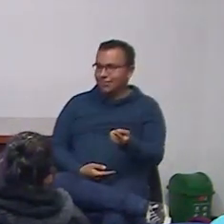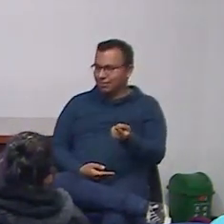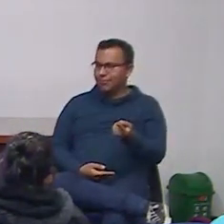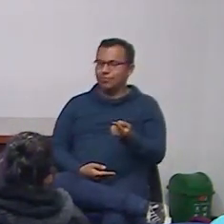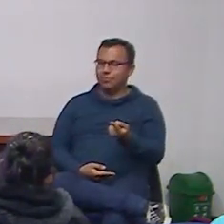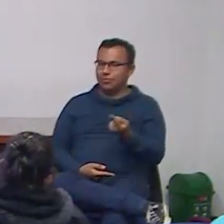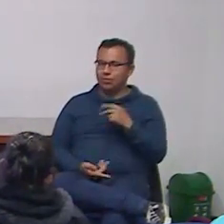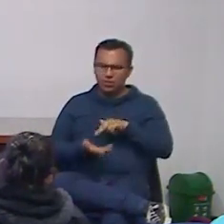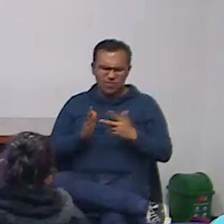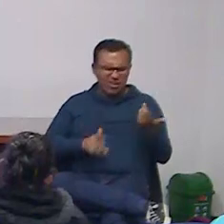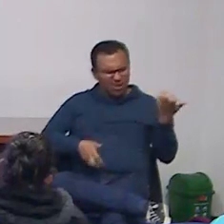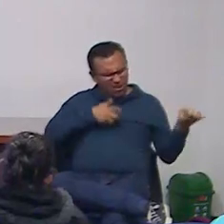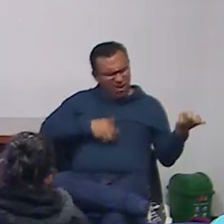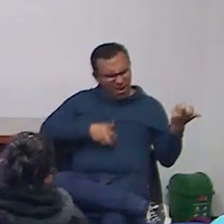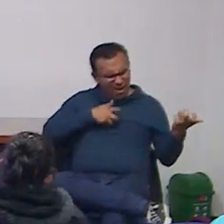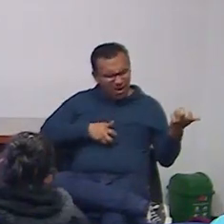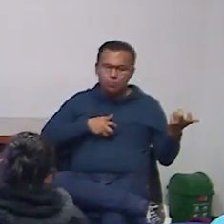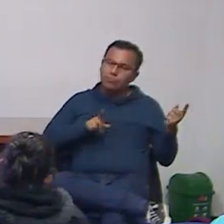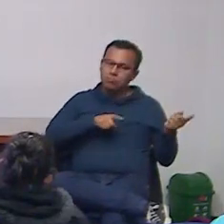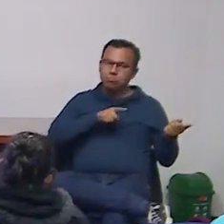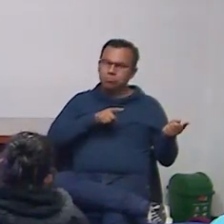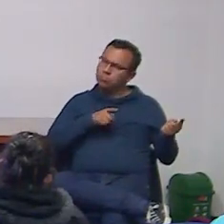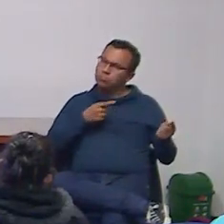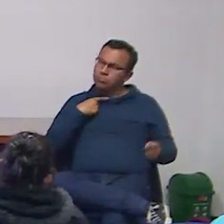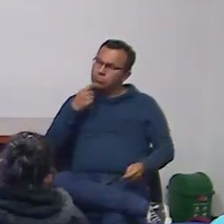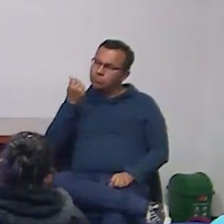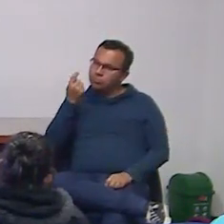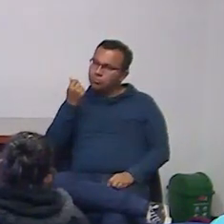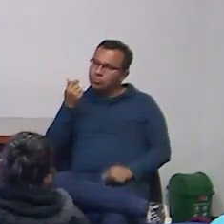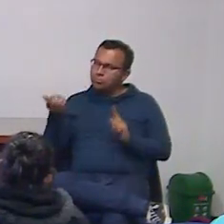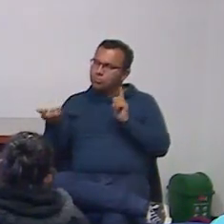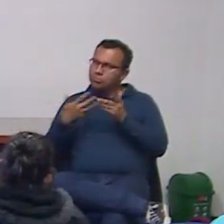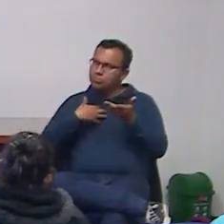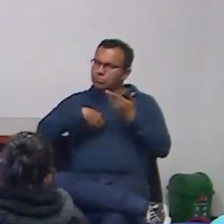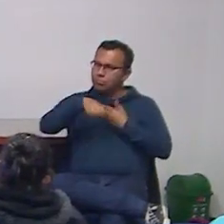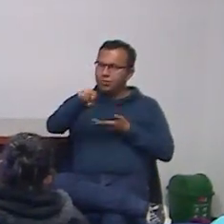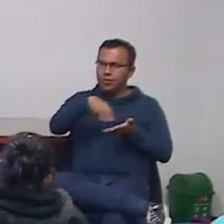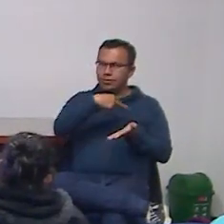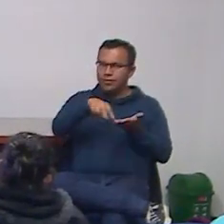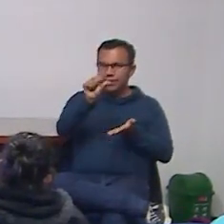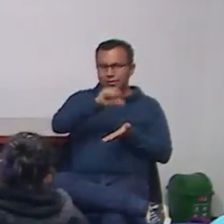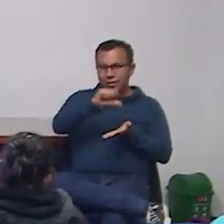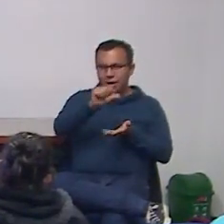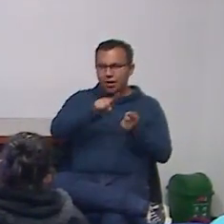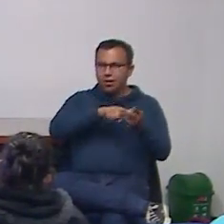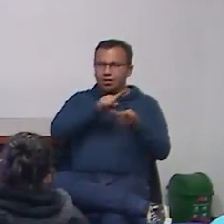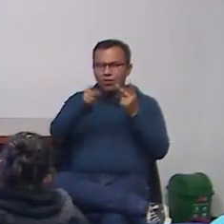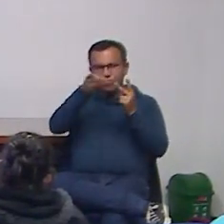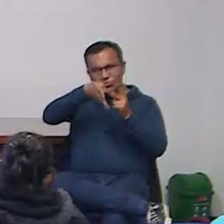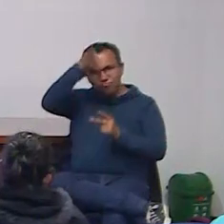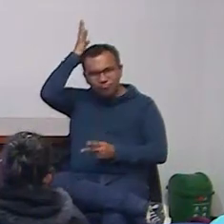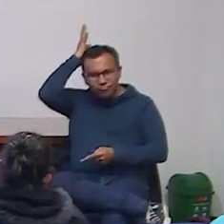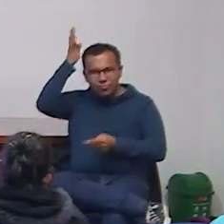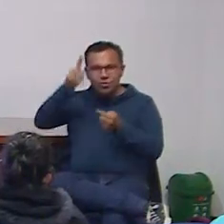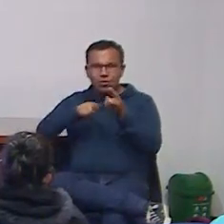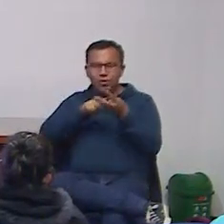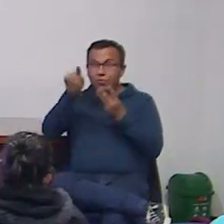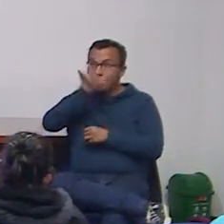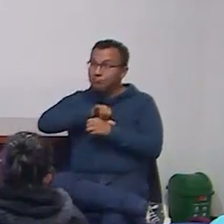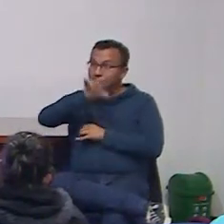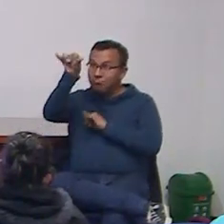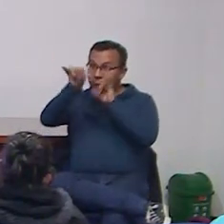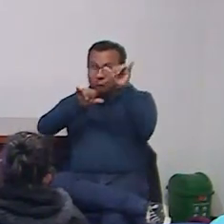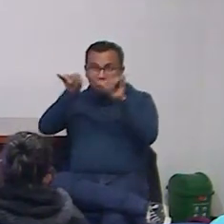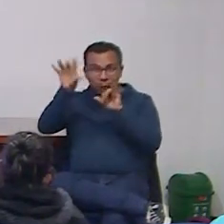hecho de tocar metal pero después me di cuenta que podía ganar dinero tocando sal y podía ganar dinero tocando Funk y podía viajar por el